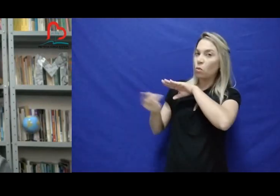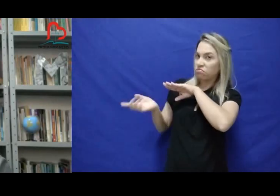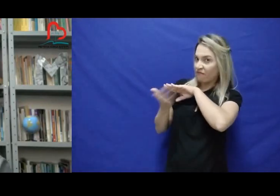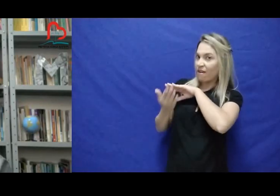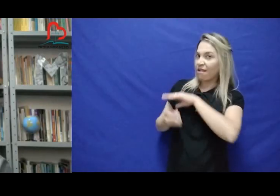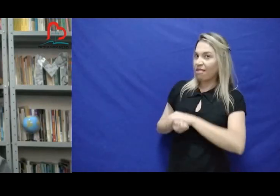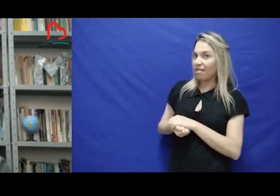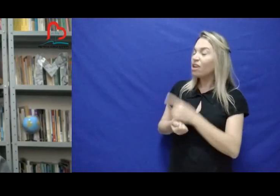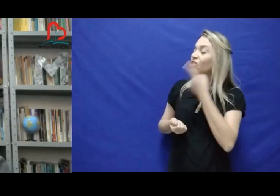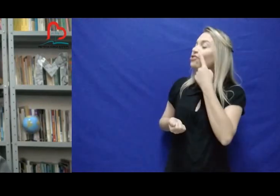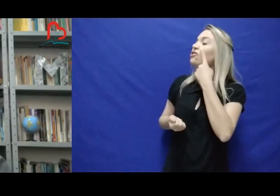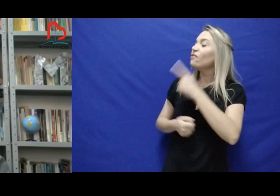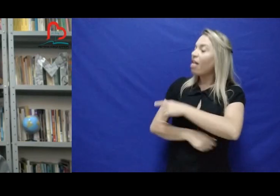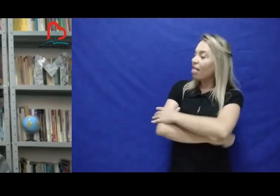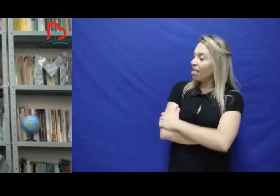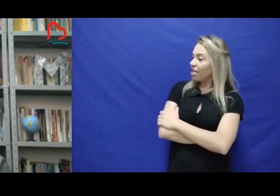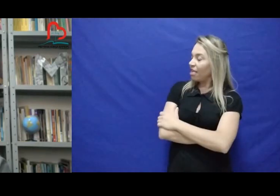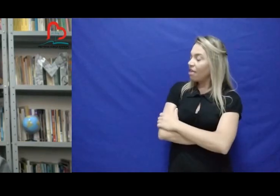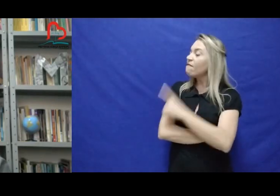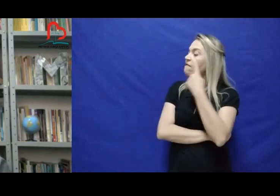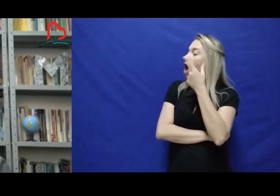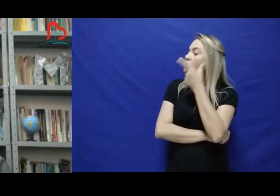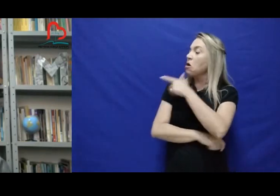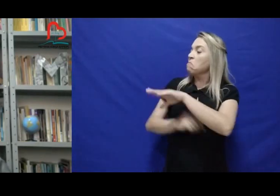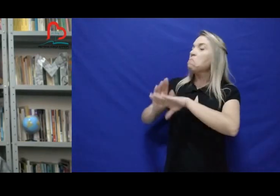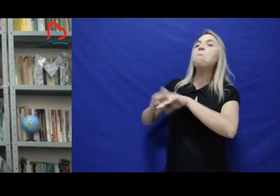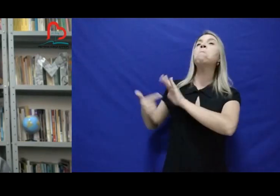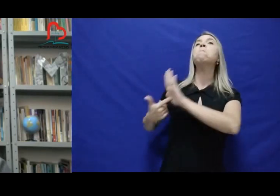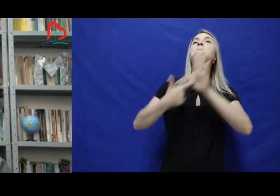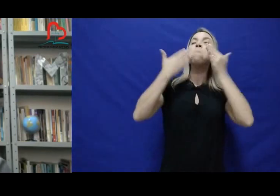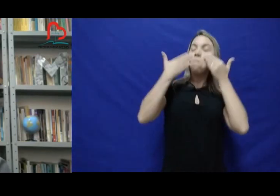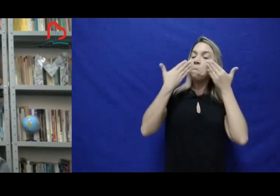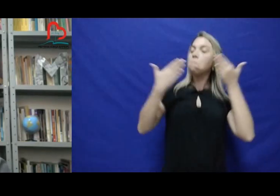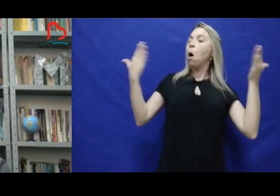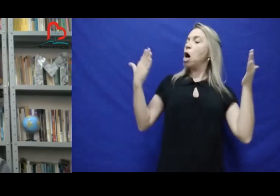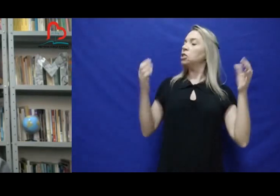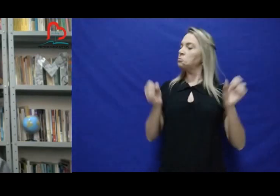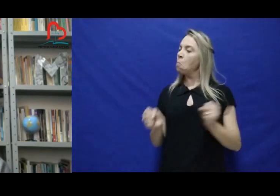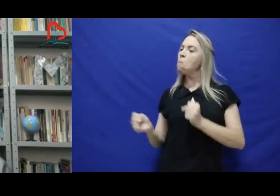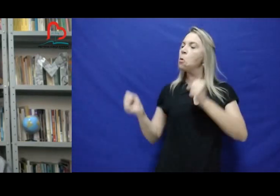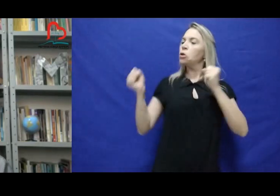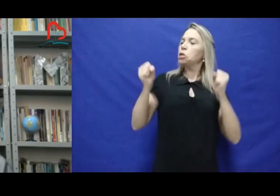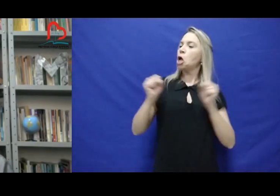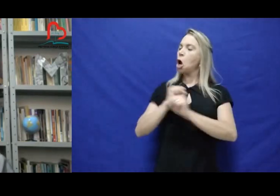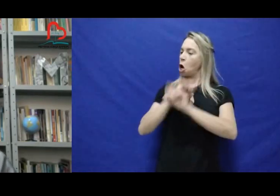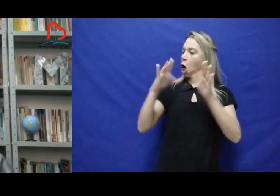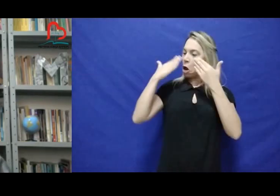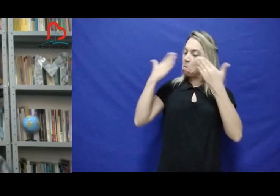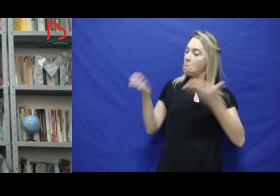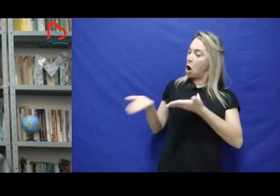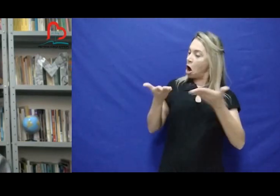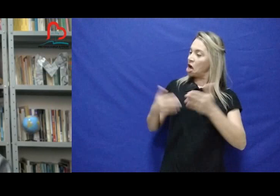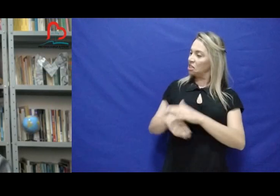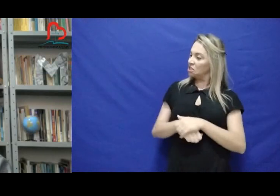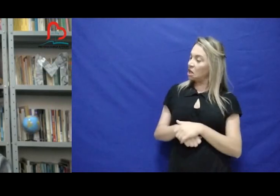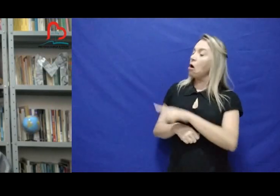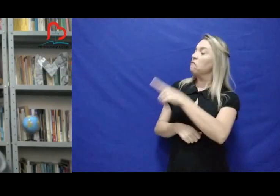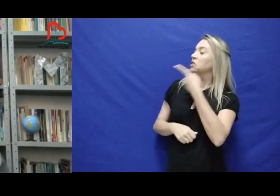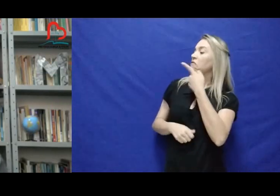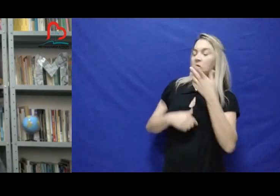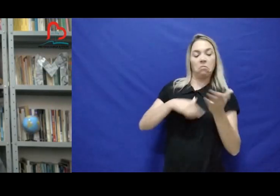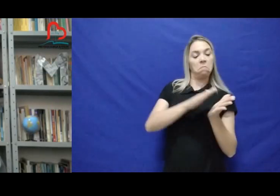lança-te daqui abaixo, mostra a tua glória e o teu poder, faz um espetáculo para